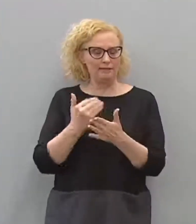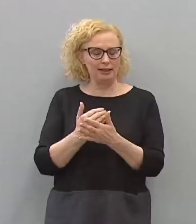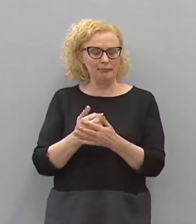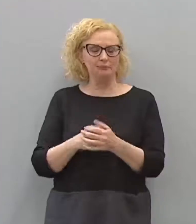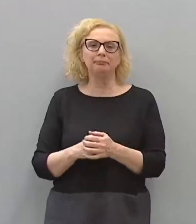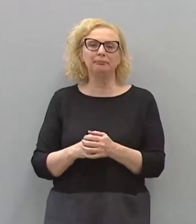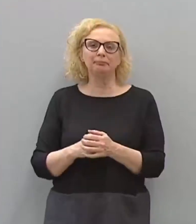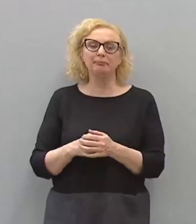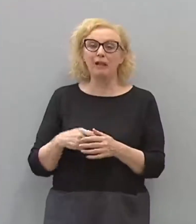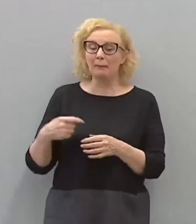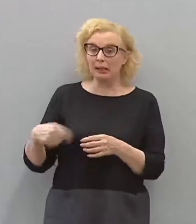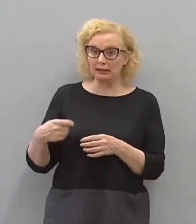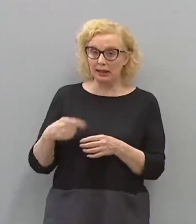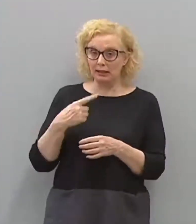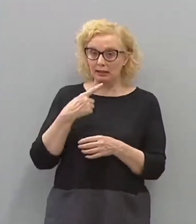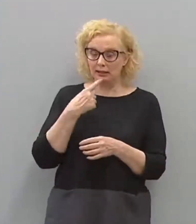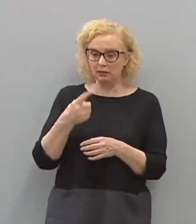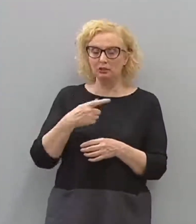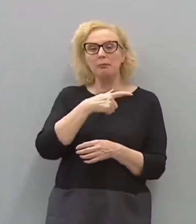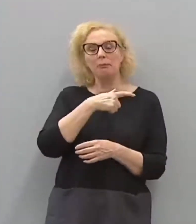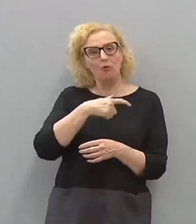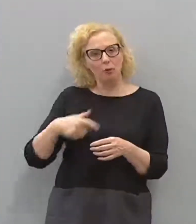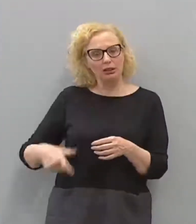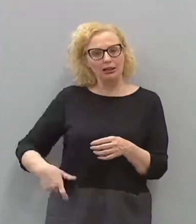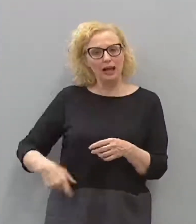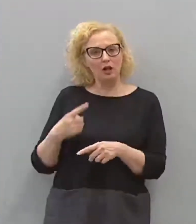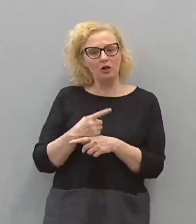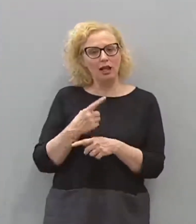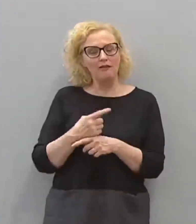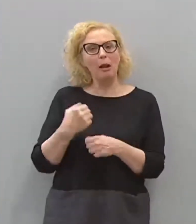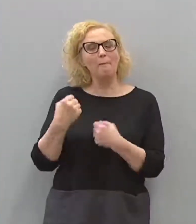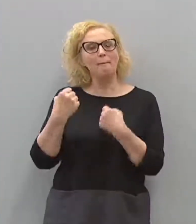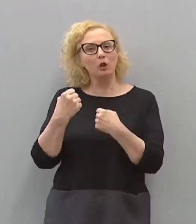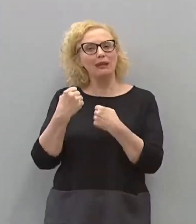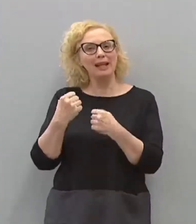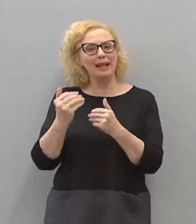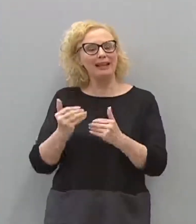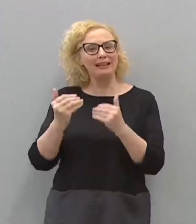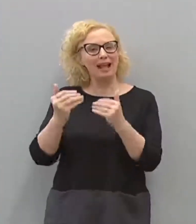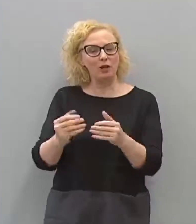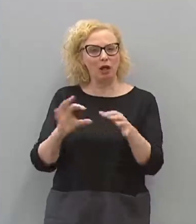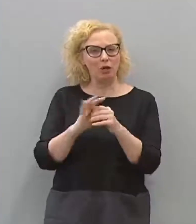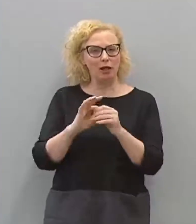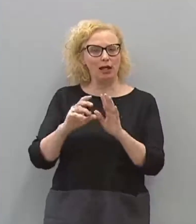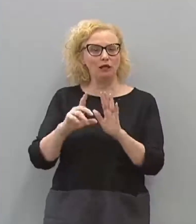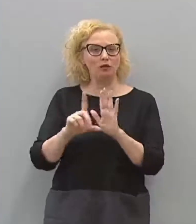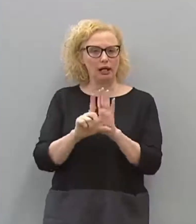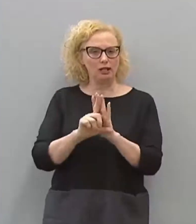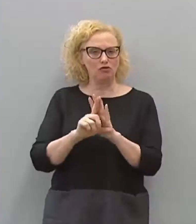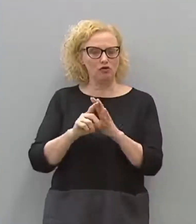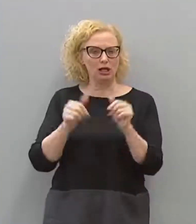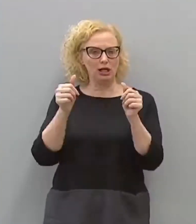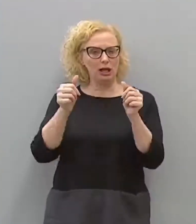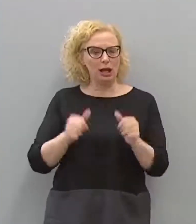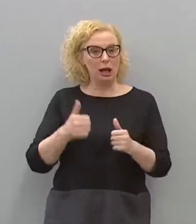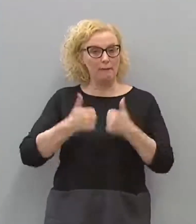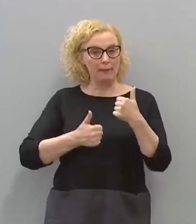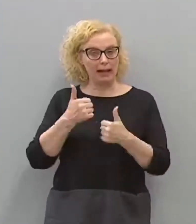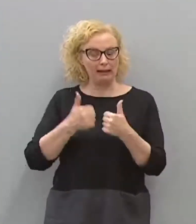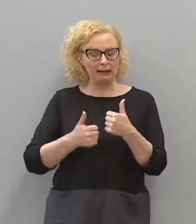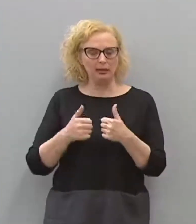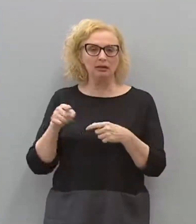ha dei poteri di deroga rispetto alla normativa sugli appalti assumendo la funzione di